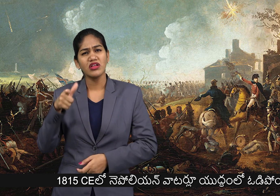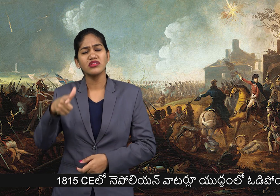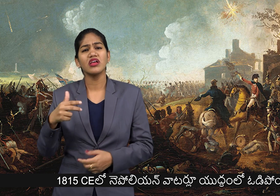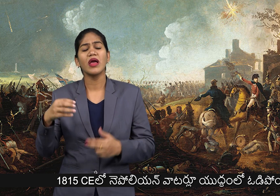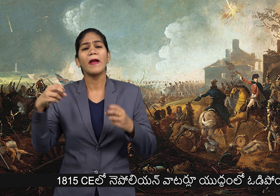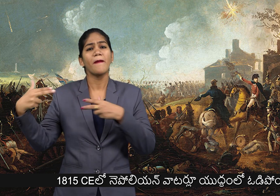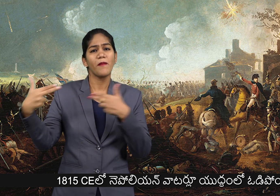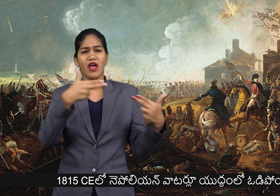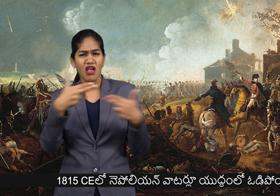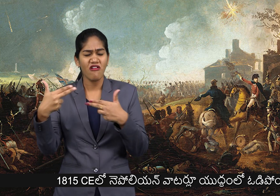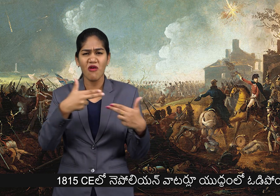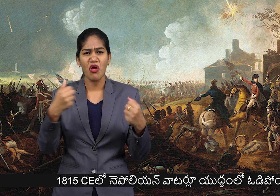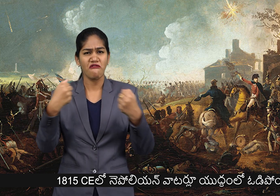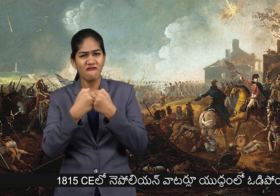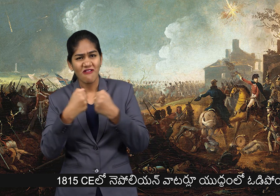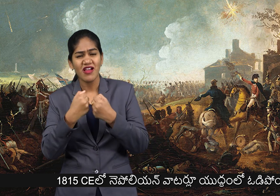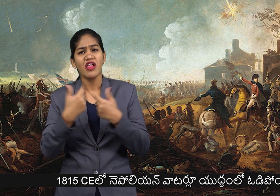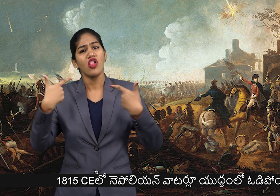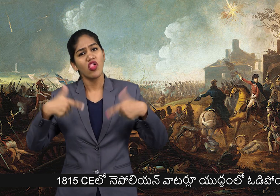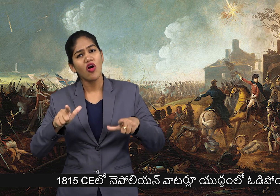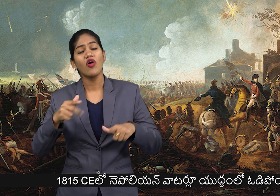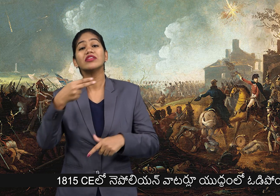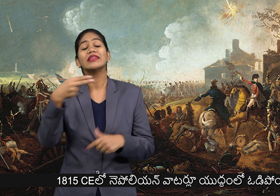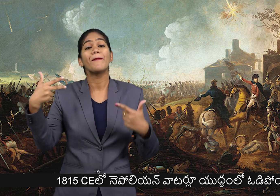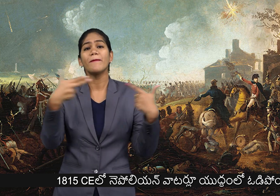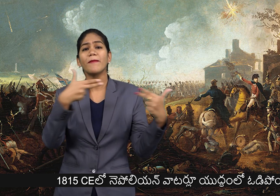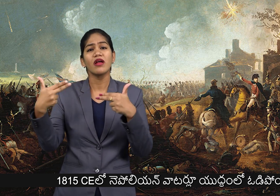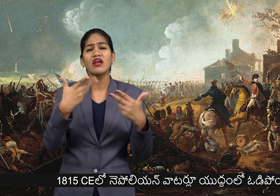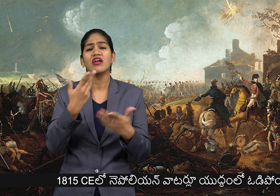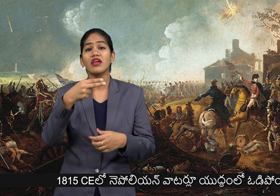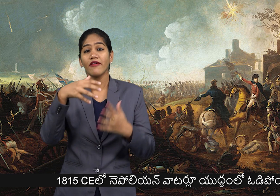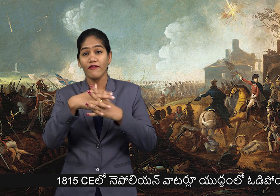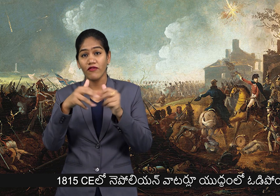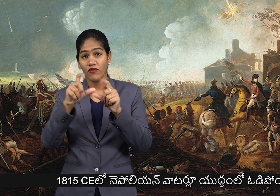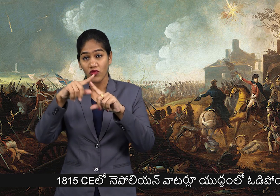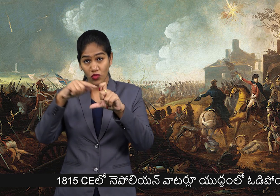1815 సిఈలో నెపోలియన్ వాటర్లూ యుద్ధంలో ఓడిపోయినప్పుడు